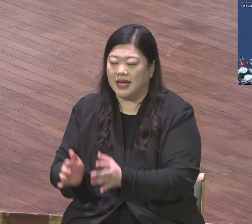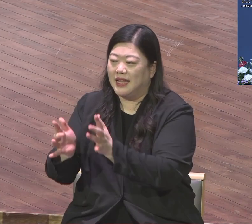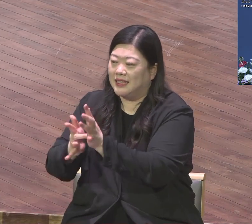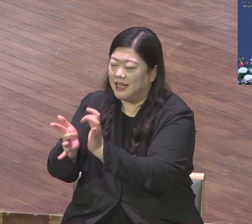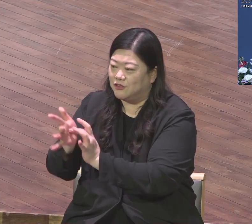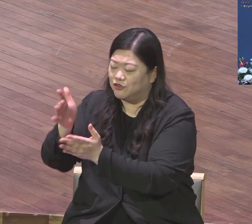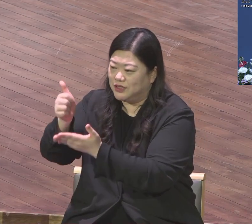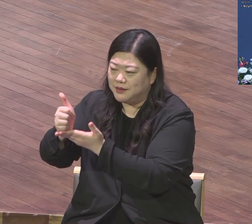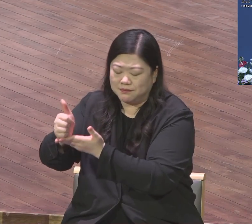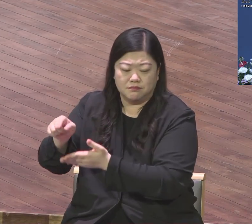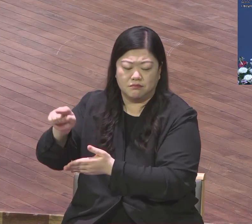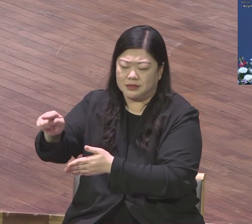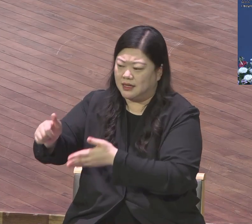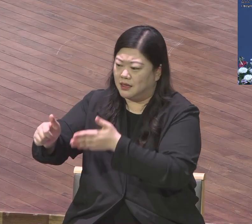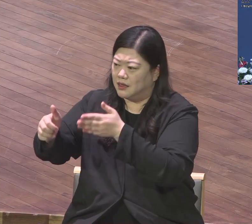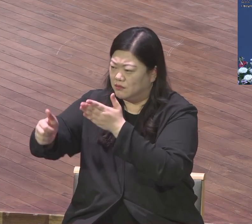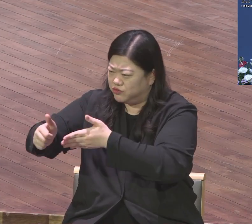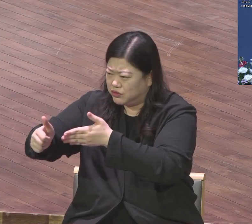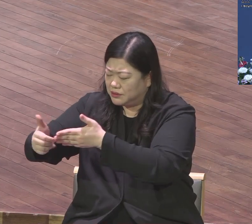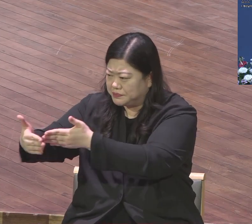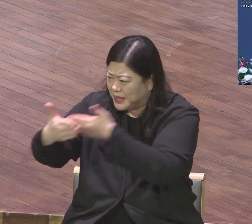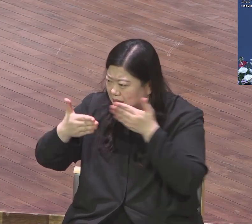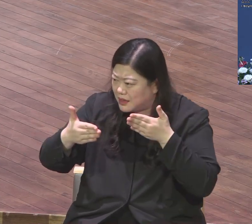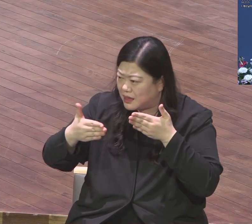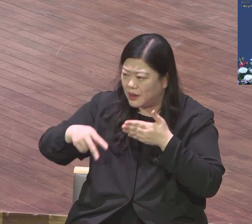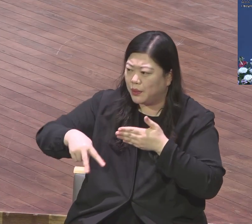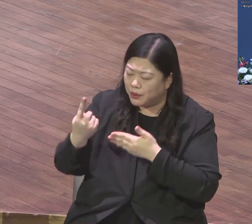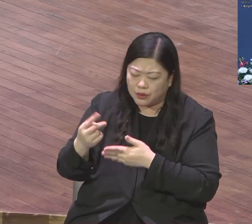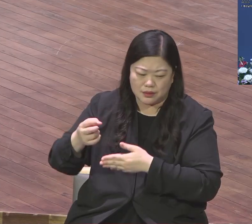것을 확실히 믿고 있었어요.